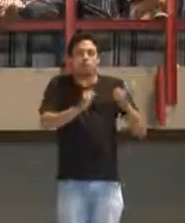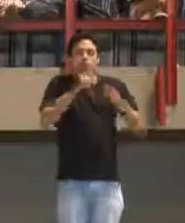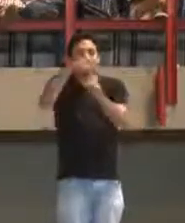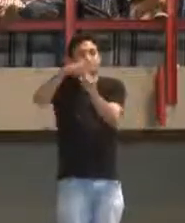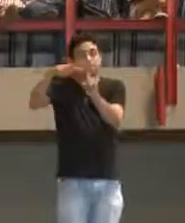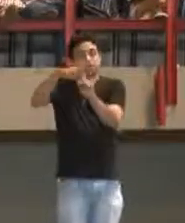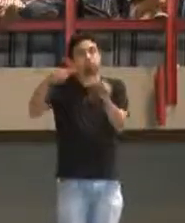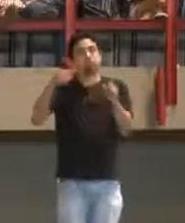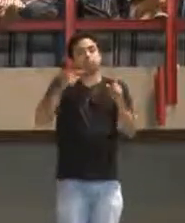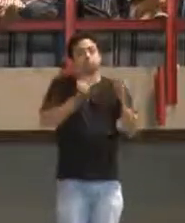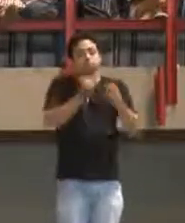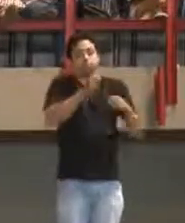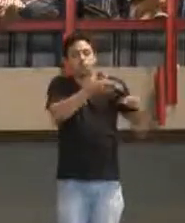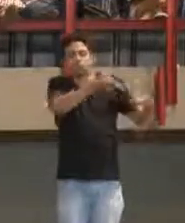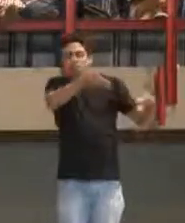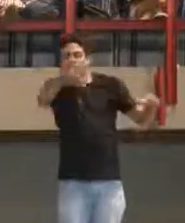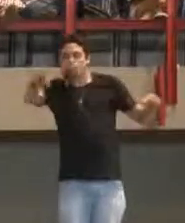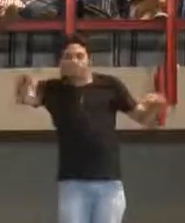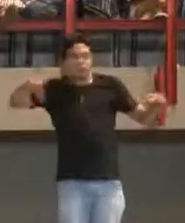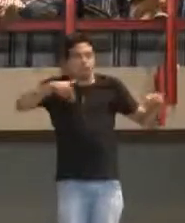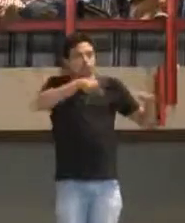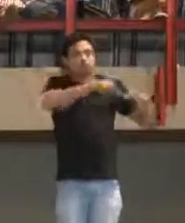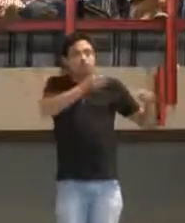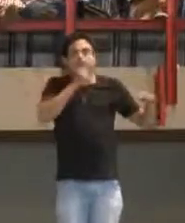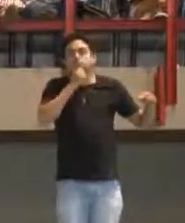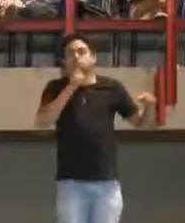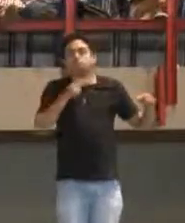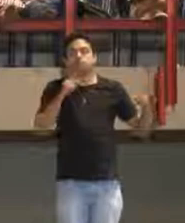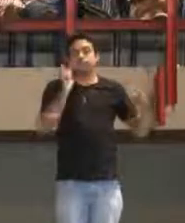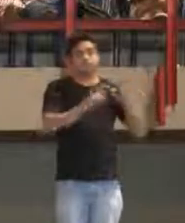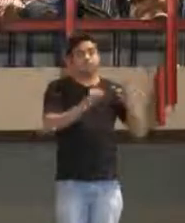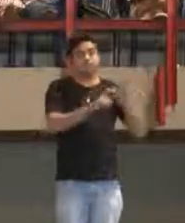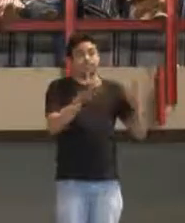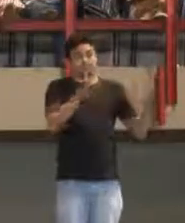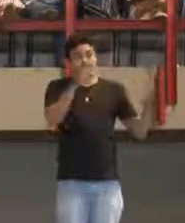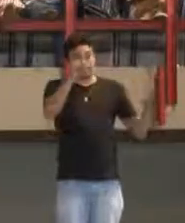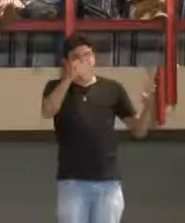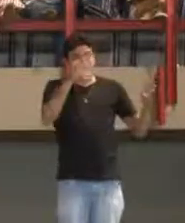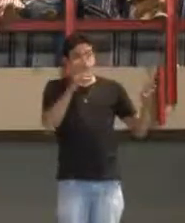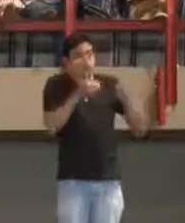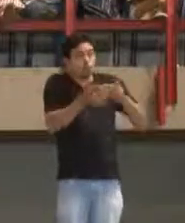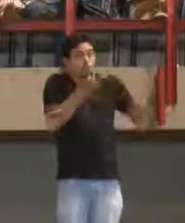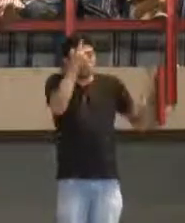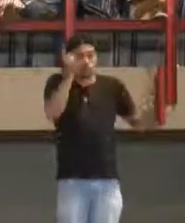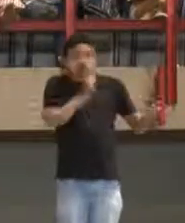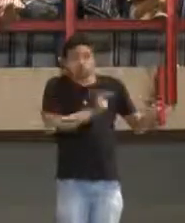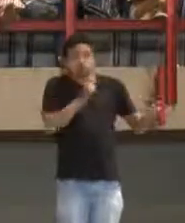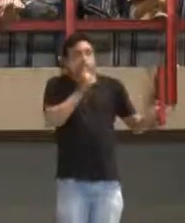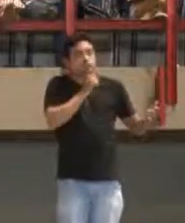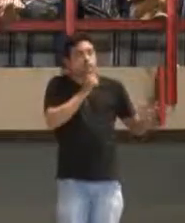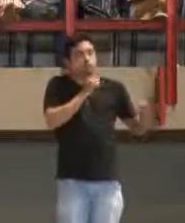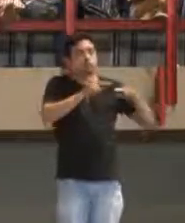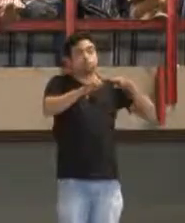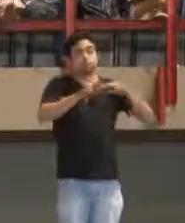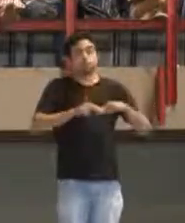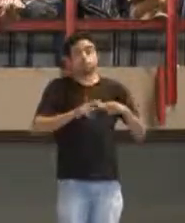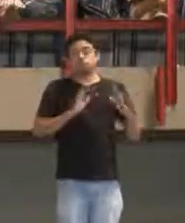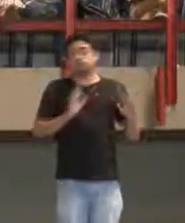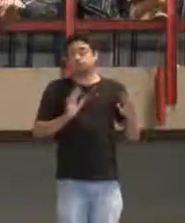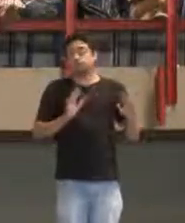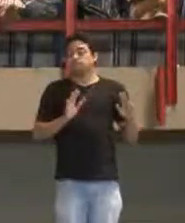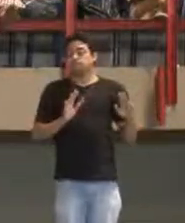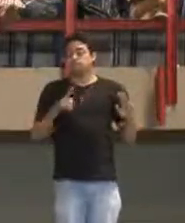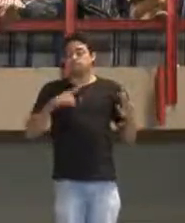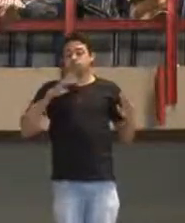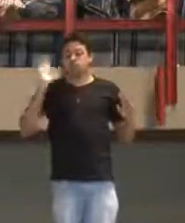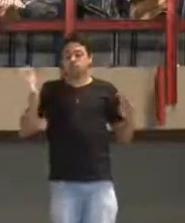meia maratona, e não é qualquer atleta que corre 10 quilômetros. Então,